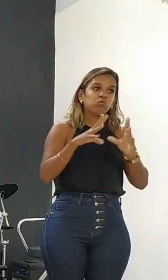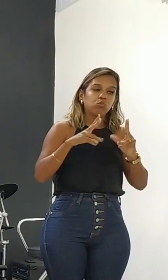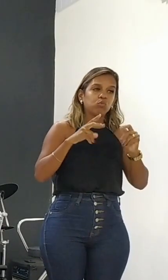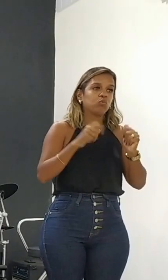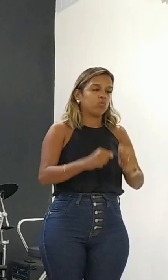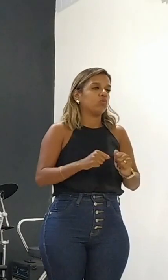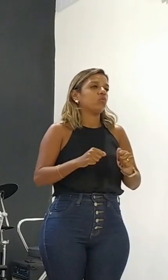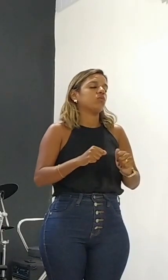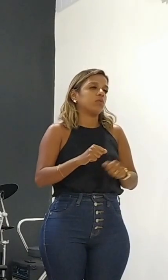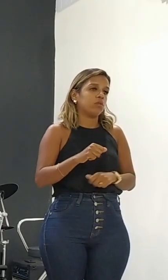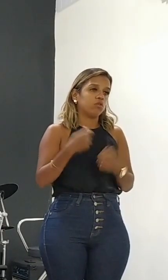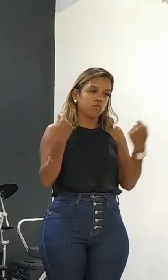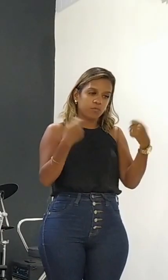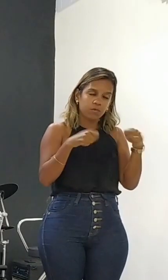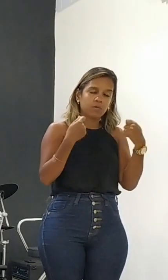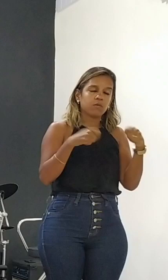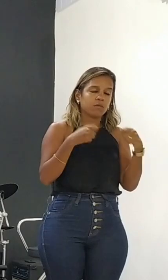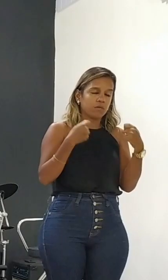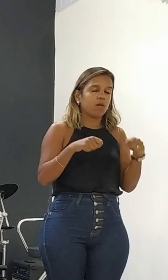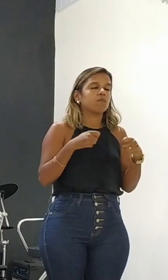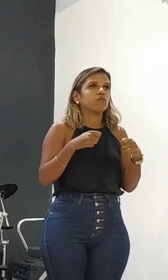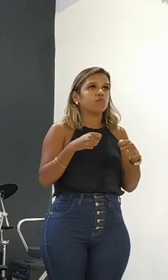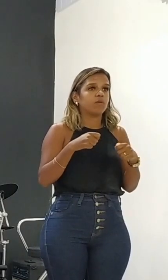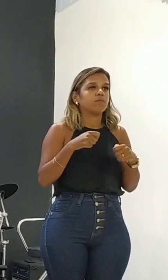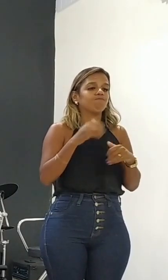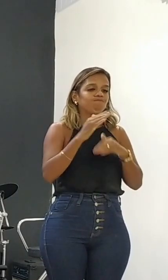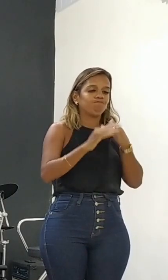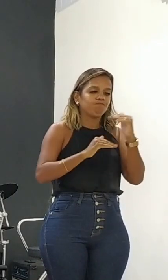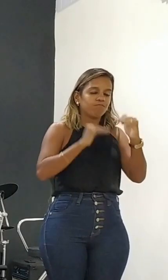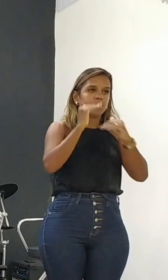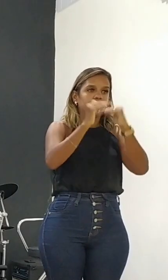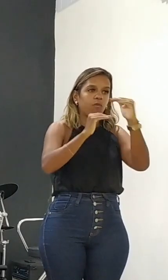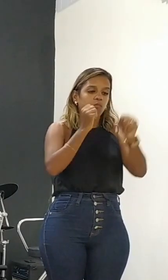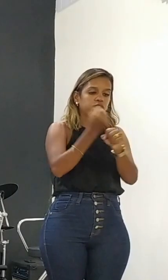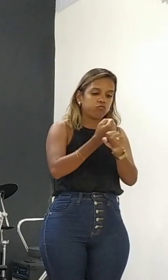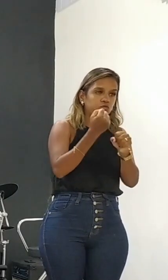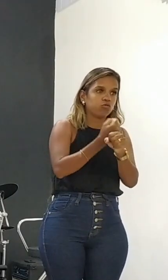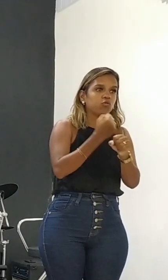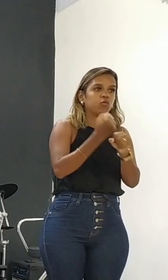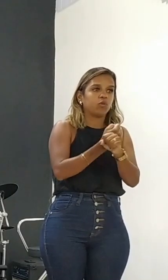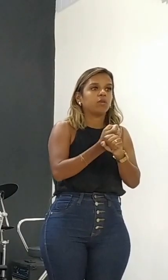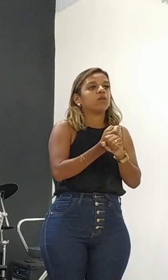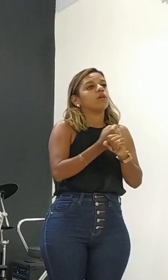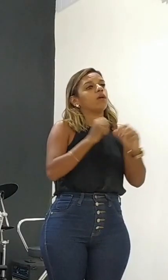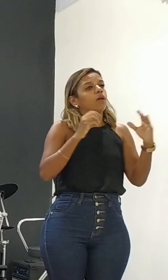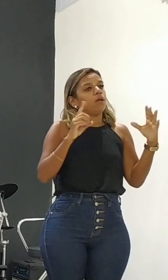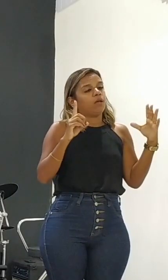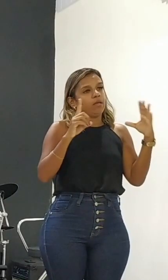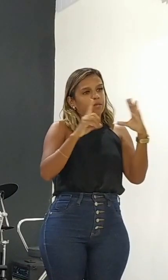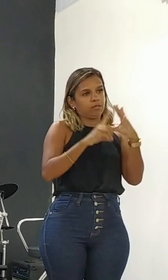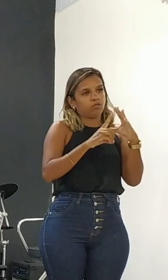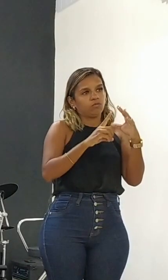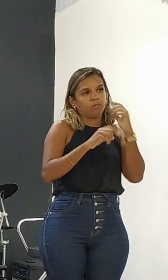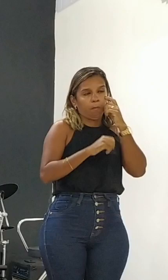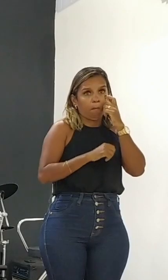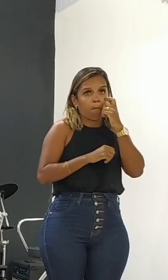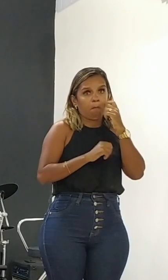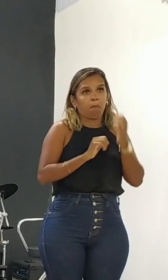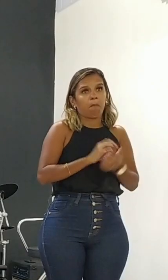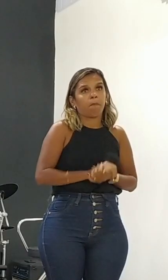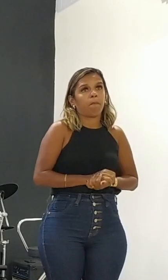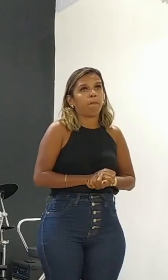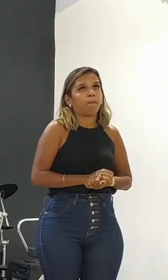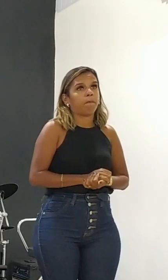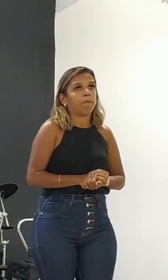os meios necessários para que a gente possa edificar aquela igreja. Aleluia. Assim como Ele fez com Elias.